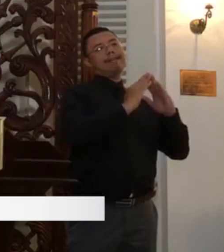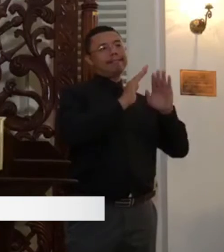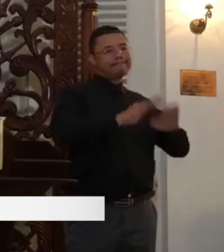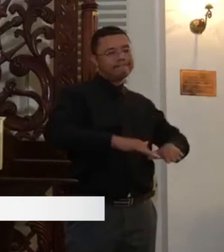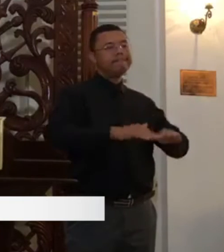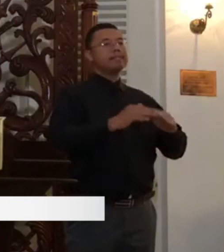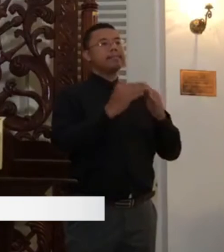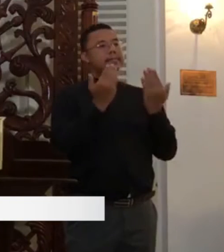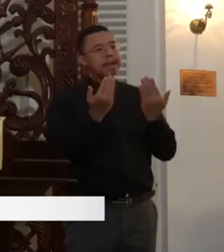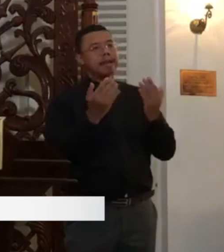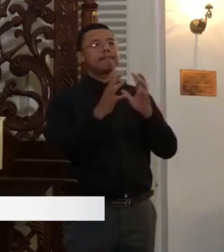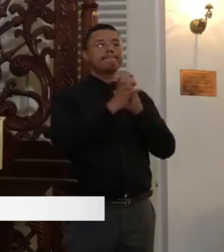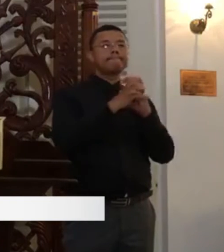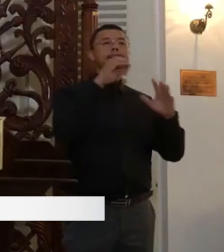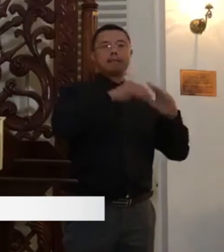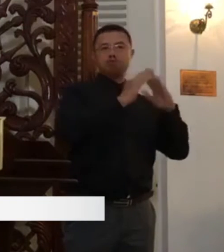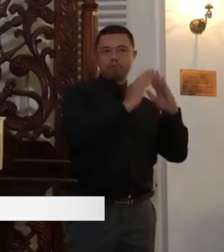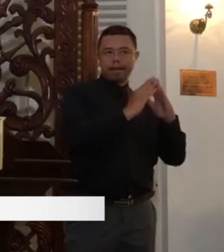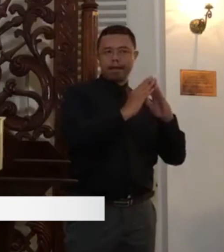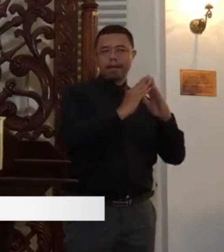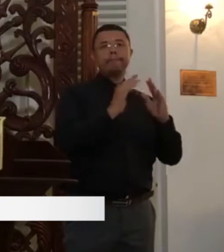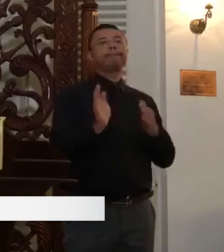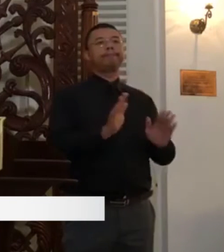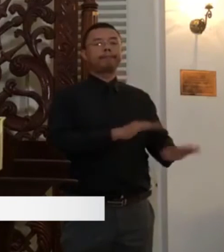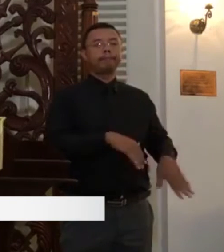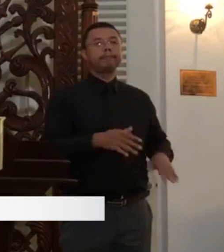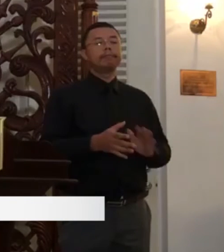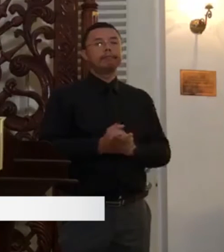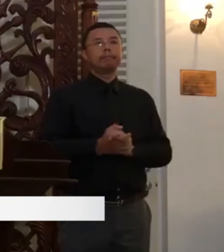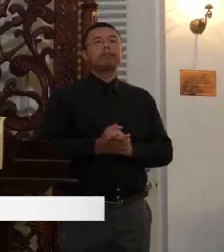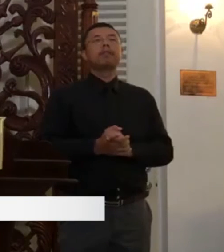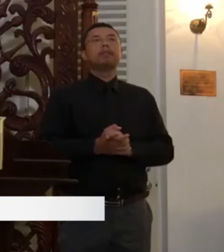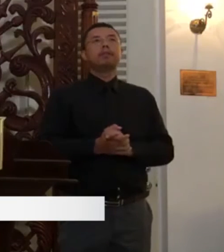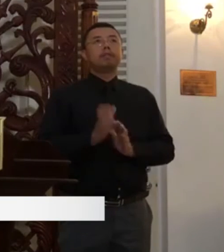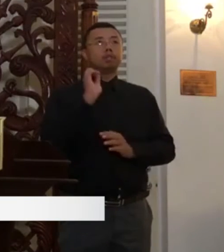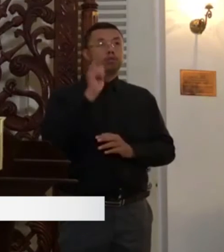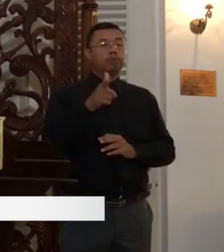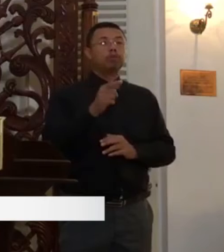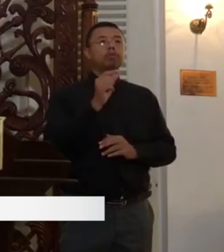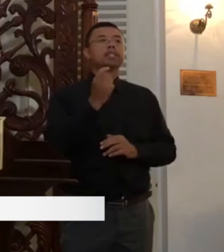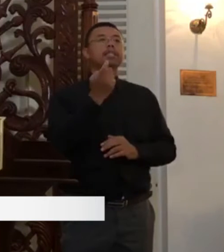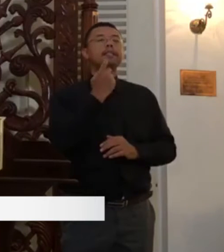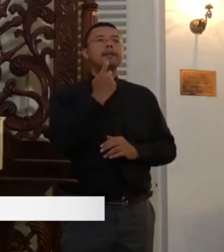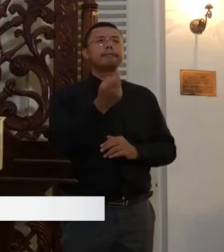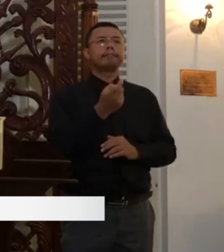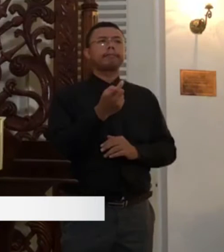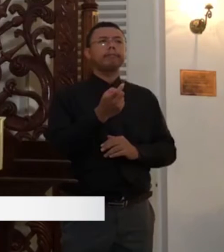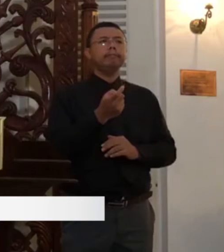beribadah di rumah, kegiatan keagamaan di rumah. Kemudian terkait dengan